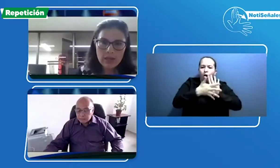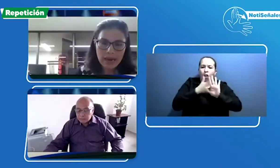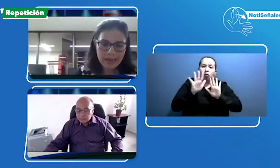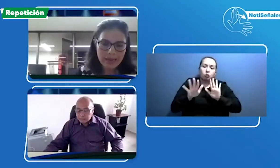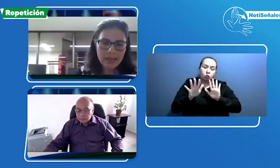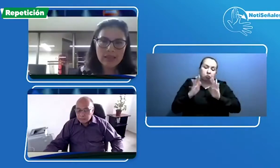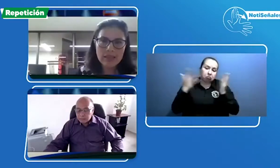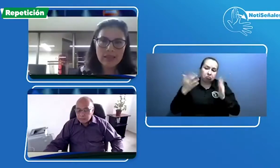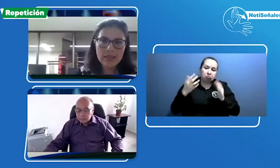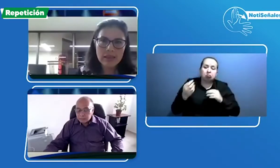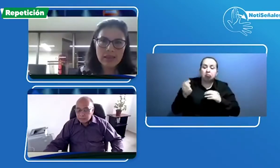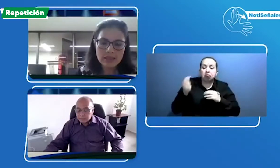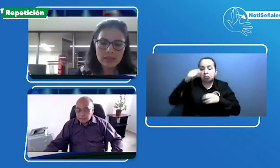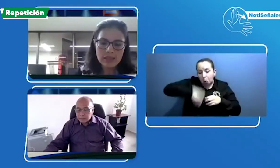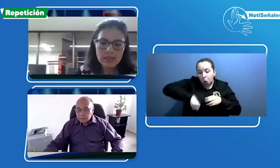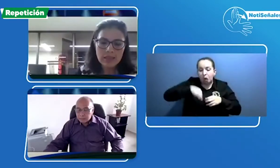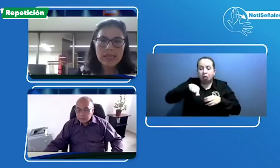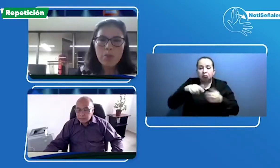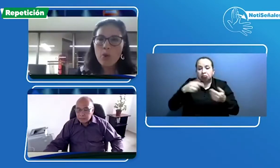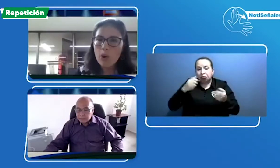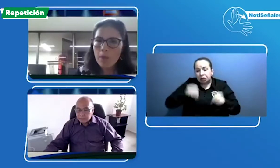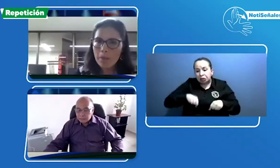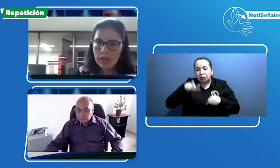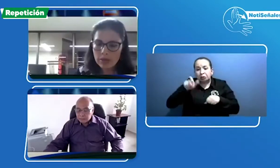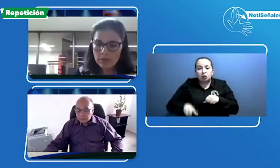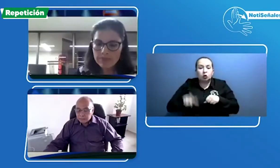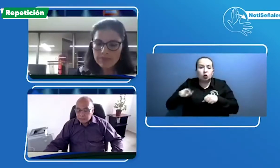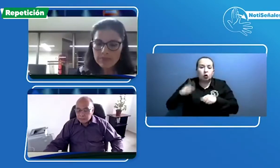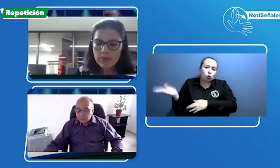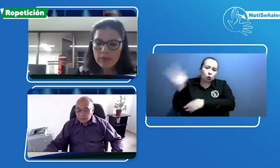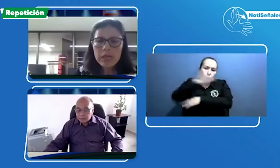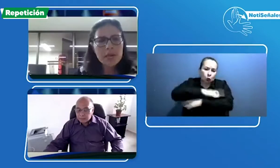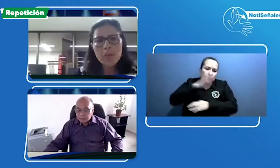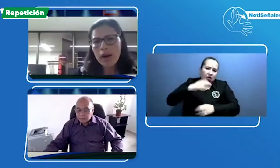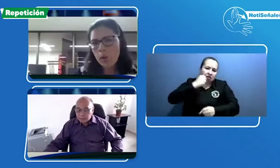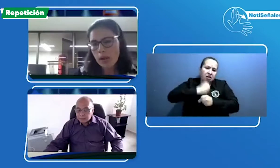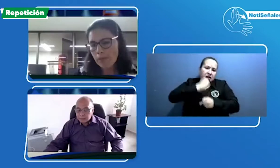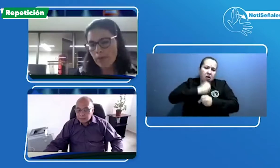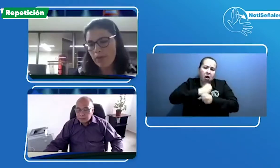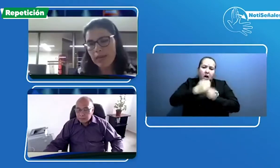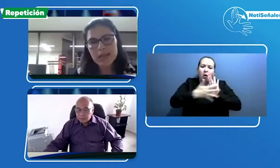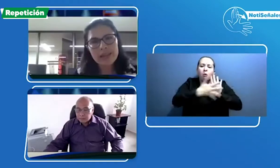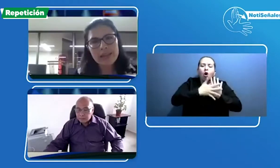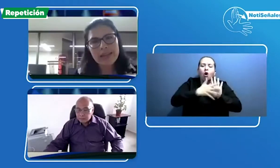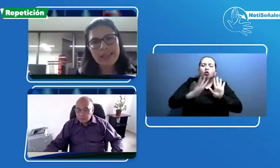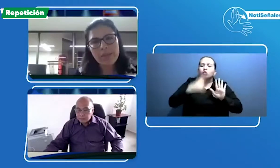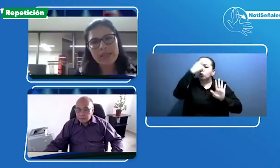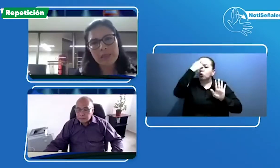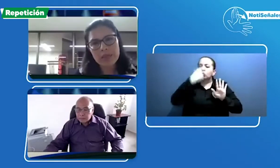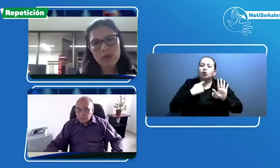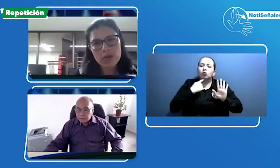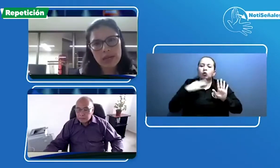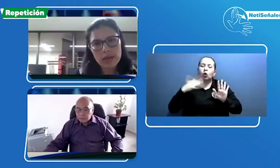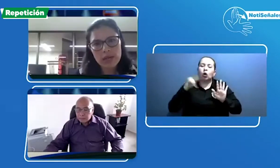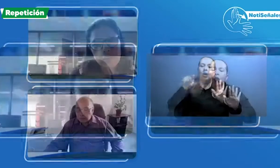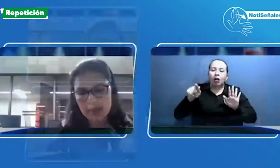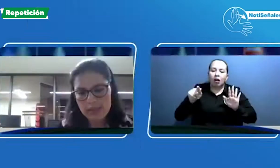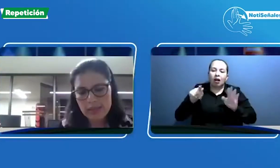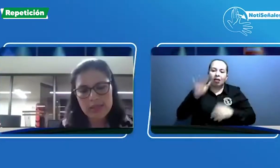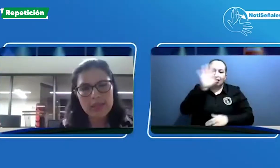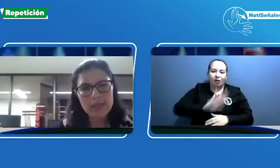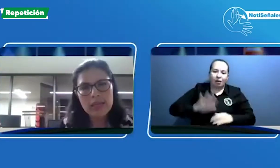aquí en esta entidad de tiempo completo y bajo el perfil del departamento del